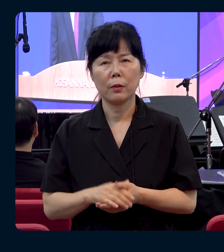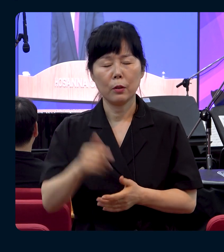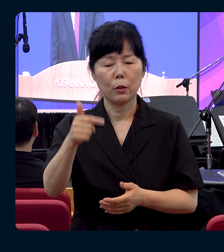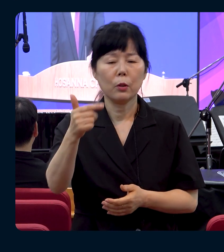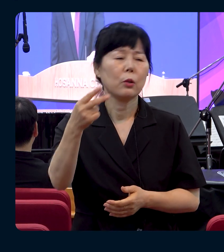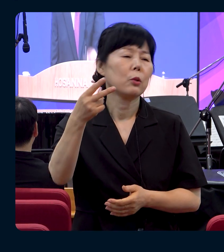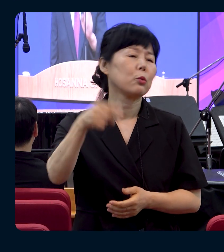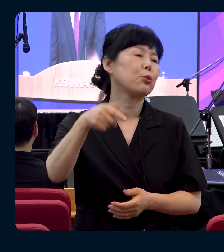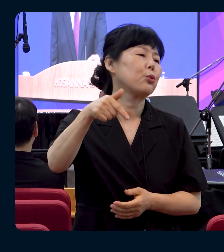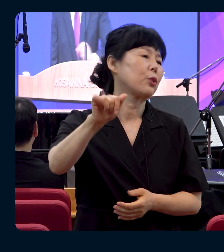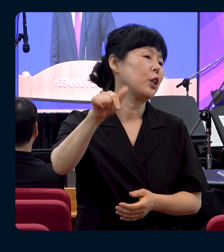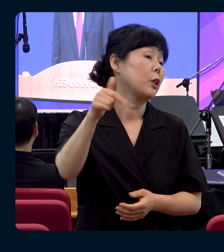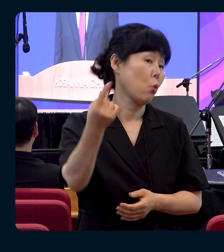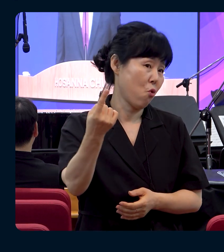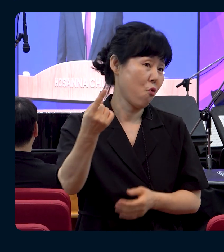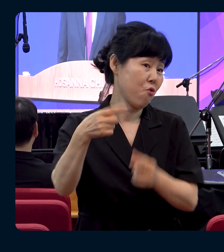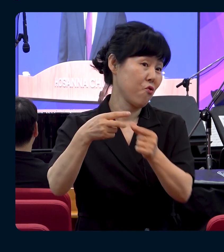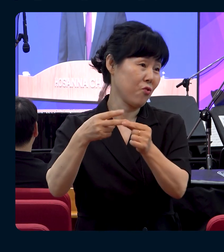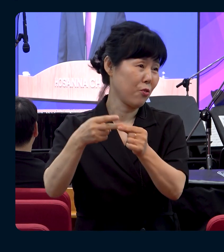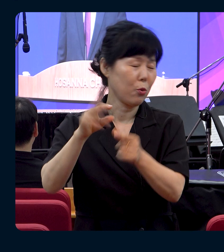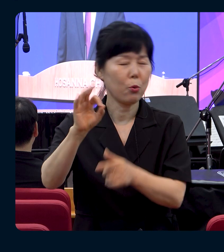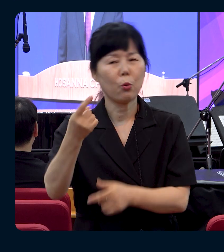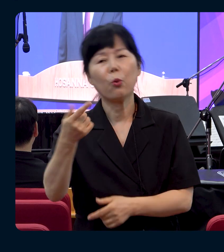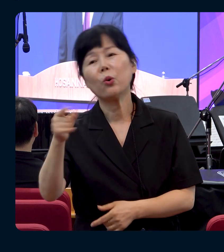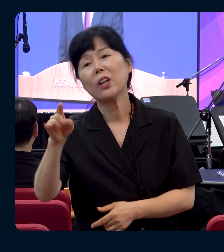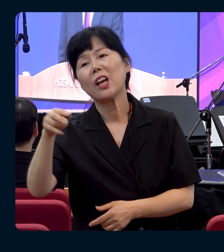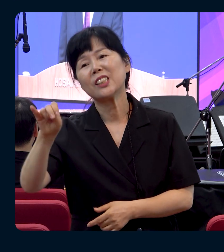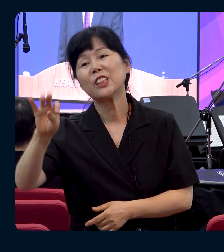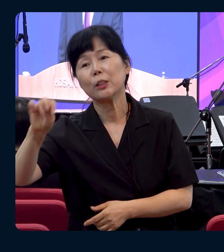두기고가, 오네시모가 그 증거 아닙니까?